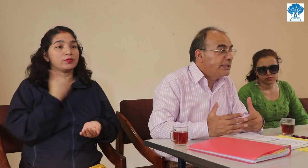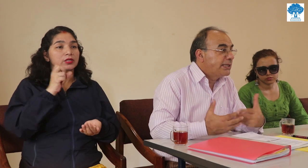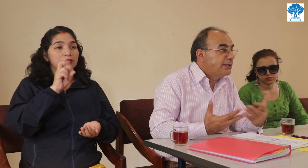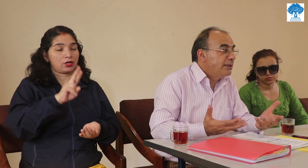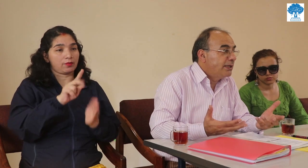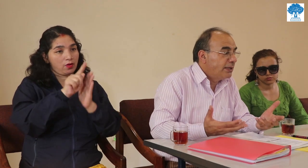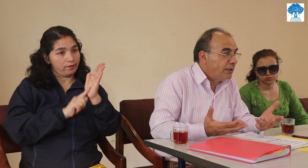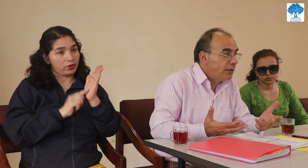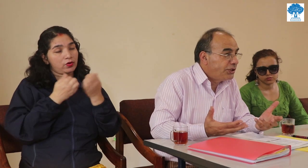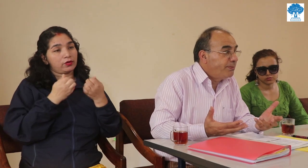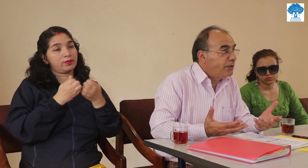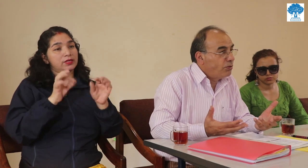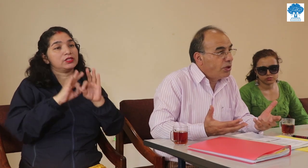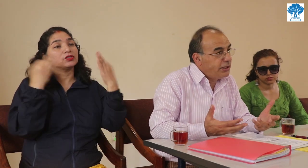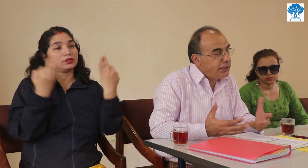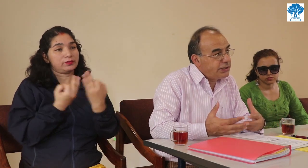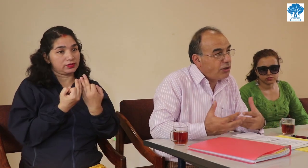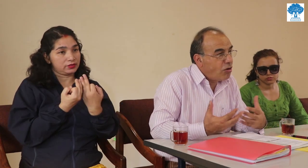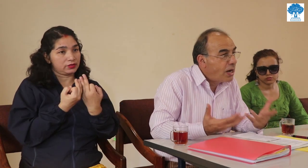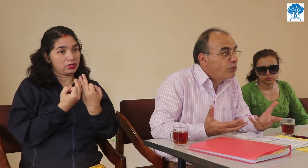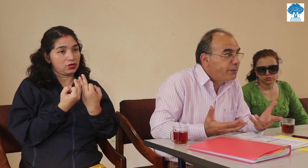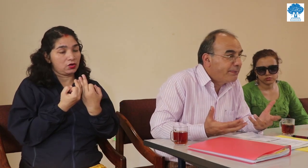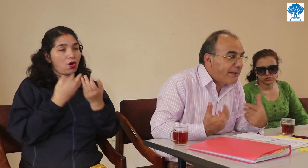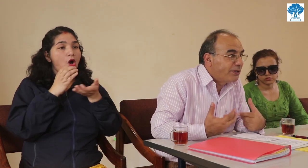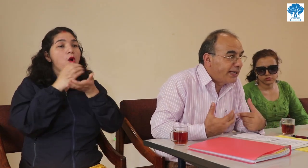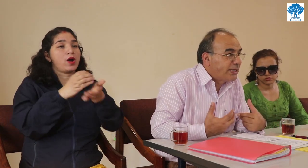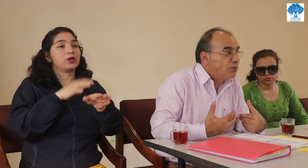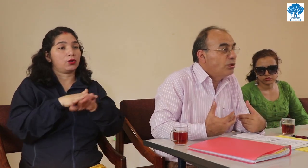हामीले इन्टरनेसनल अचिभमेन्टहरू, इन्टरनेसनल